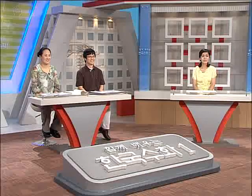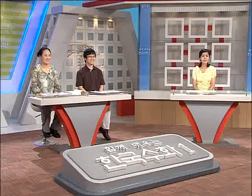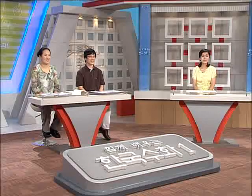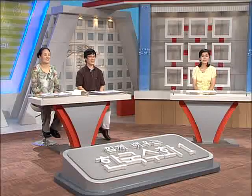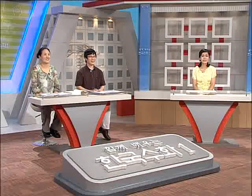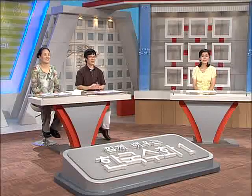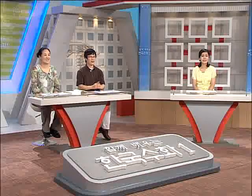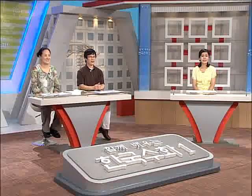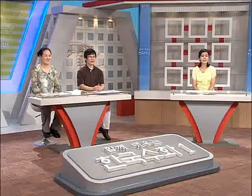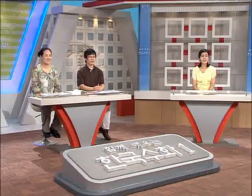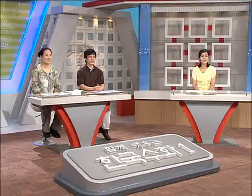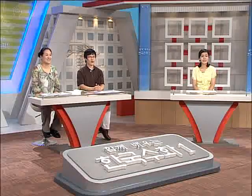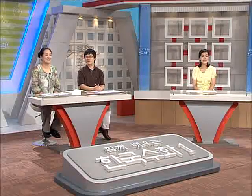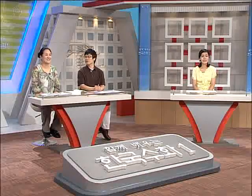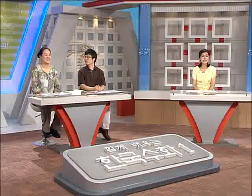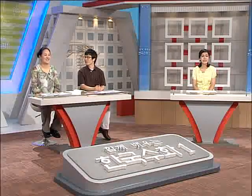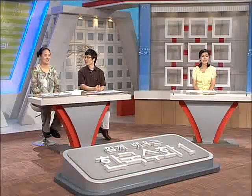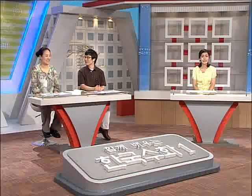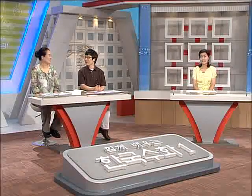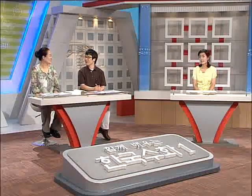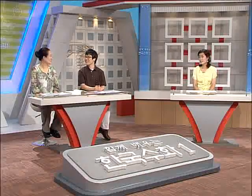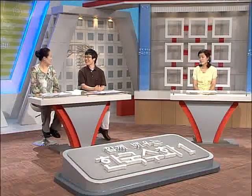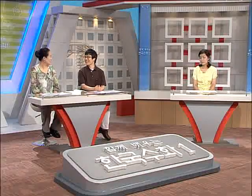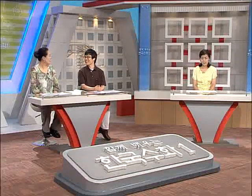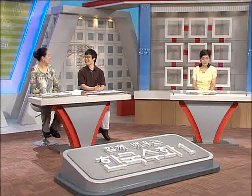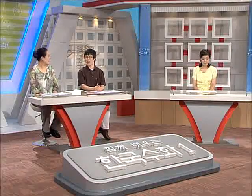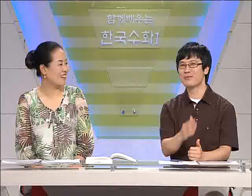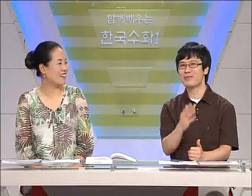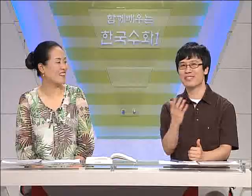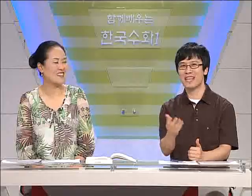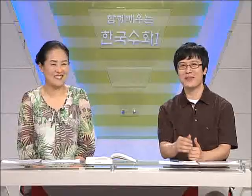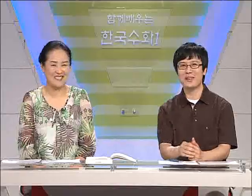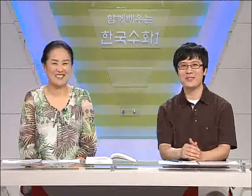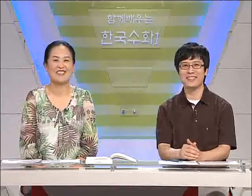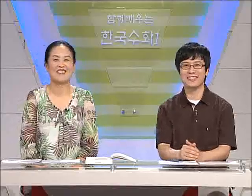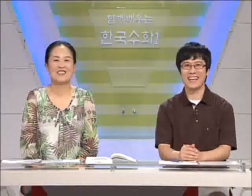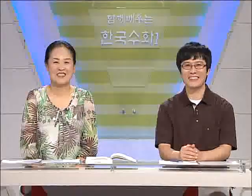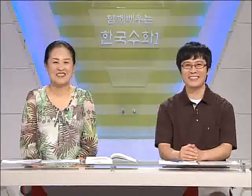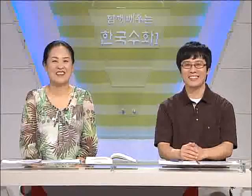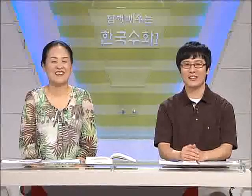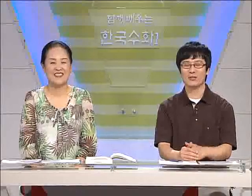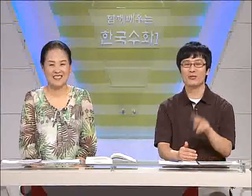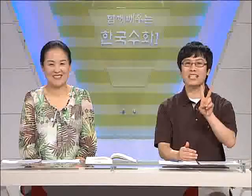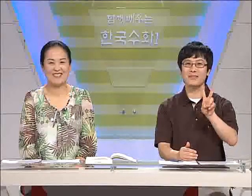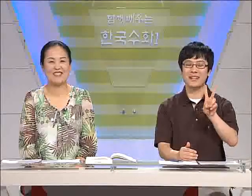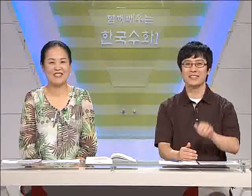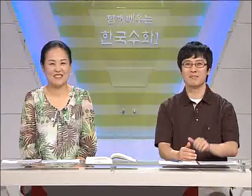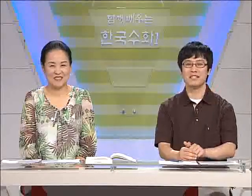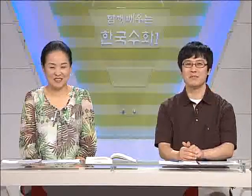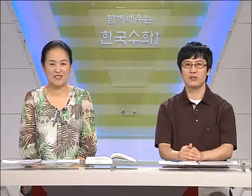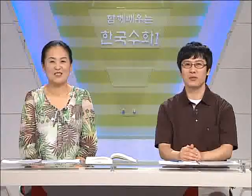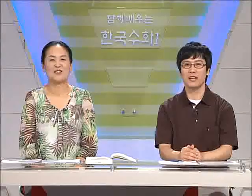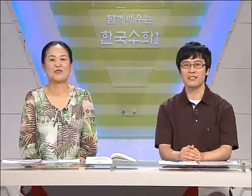네, 젊은 분에서부터 어르신까지 예, 많은 예. 분들이 참여해 주셨는데요. 네. 두 가지만 말씀드리도록